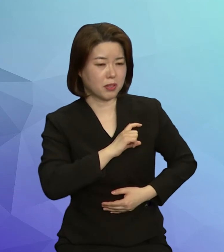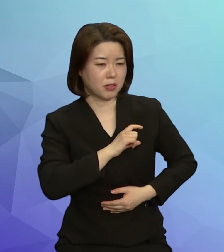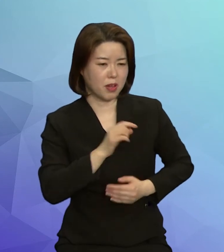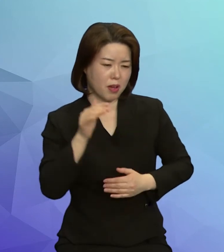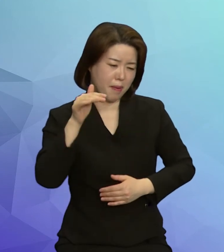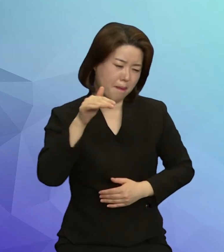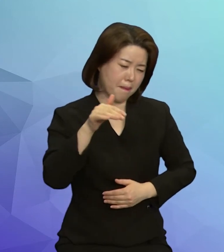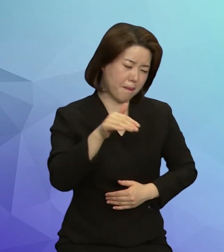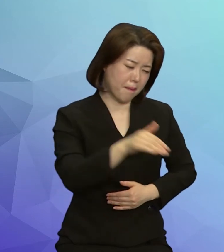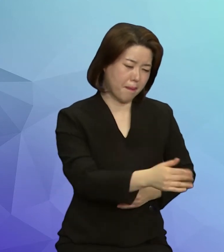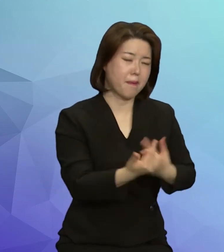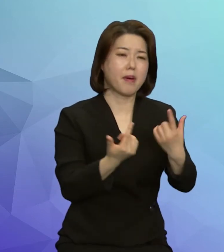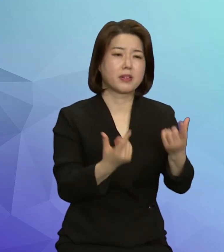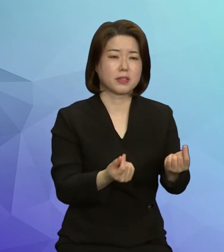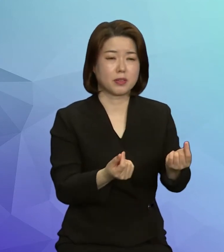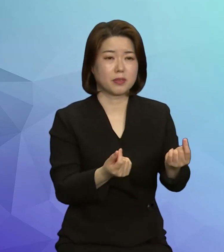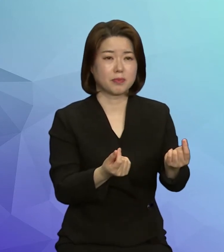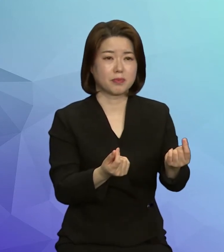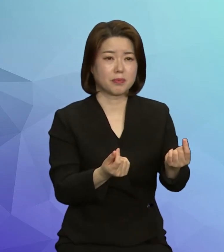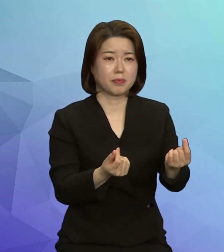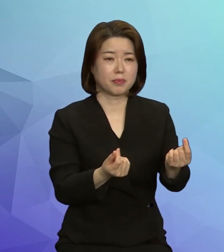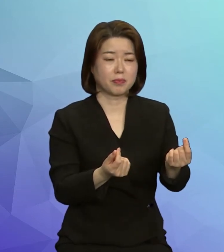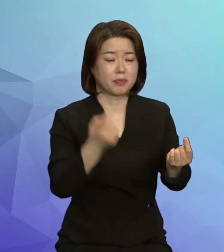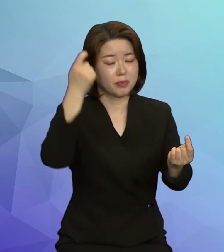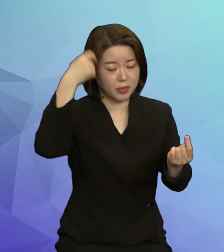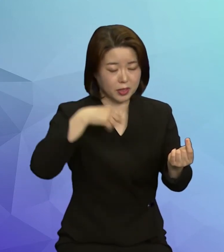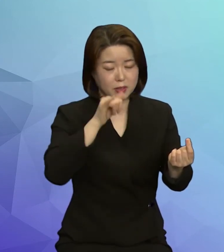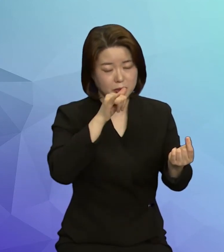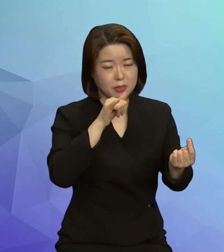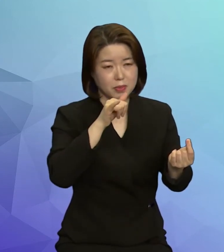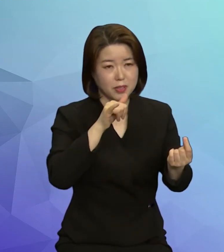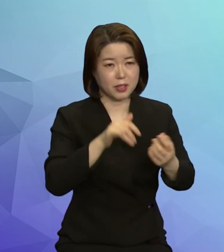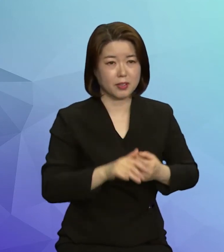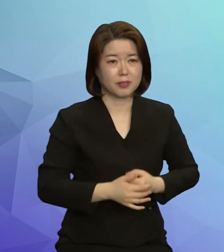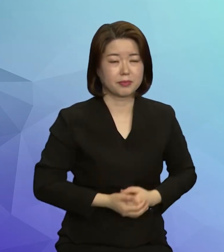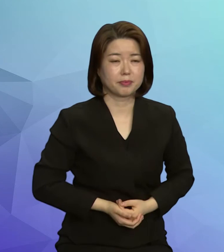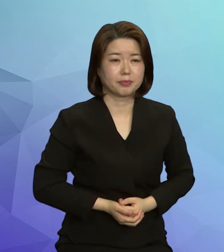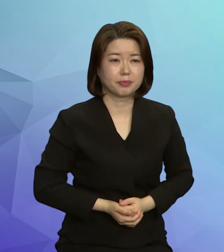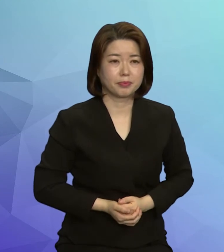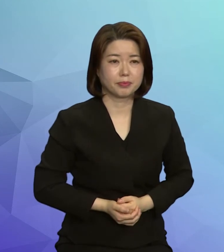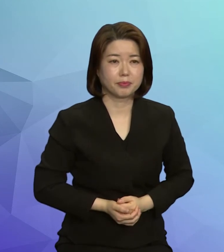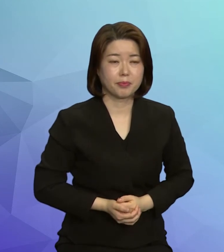이름은 더 땅에 떨어지는 것처럼 이렇게 느껴지나요?